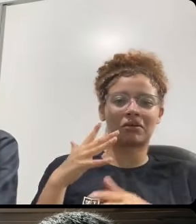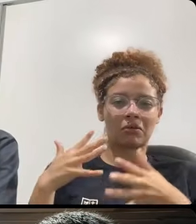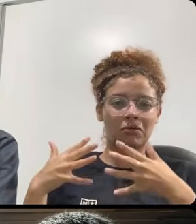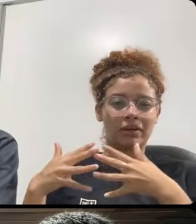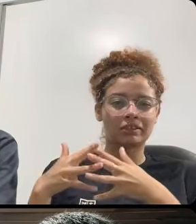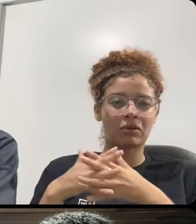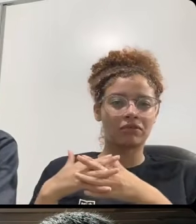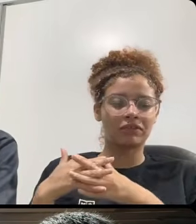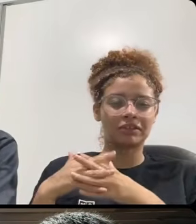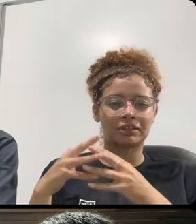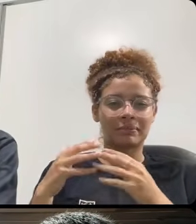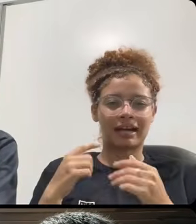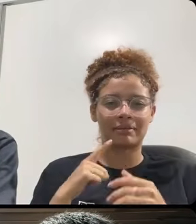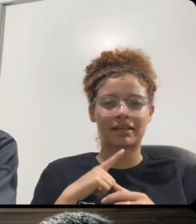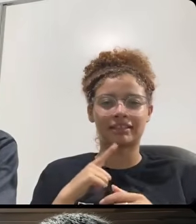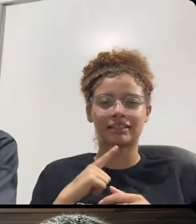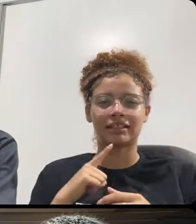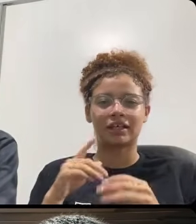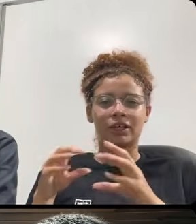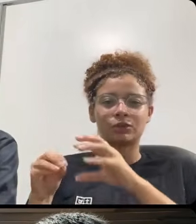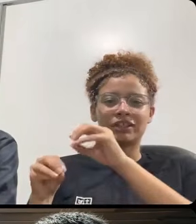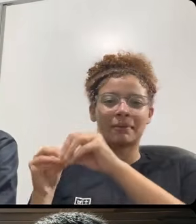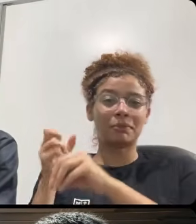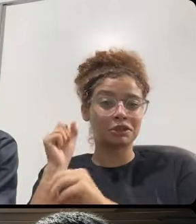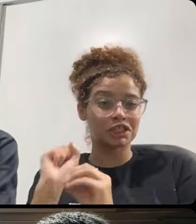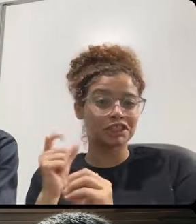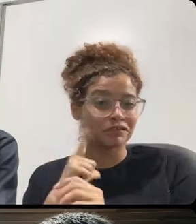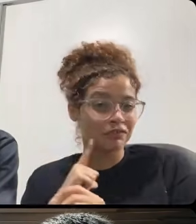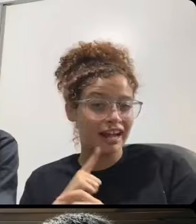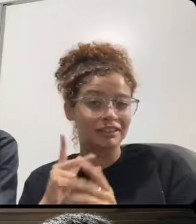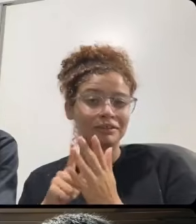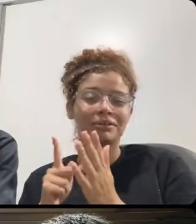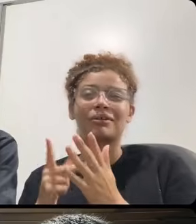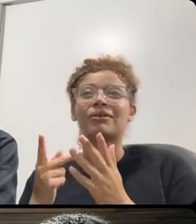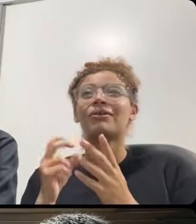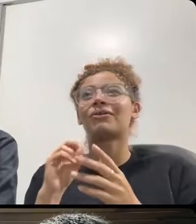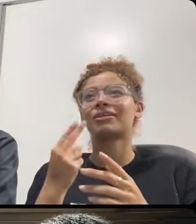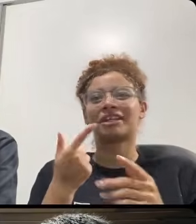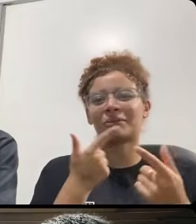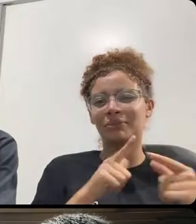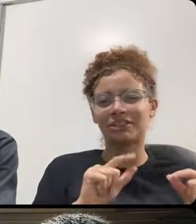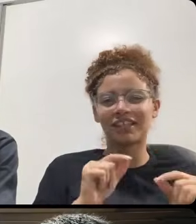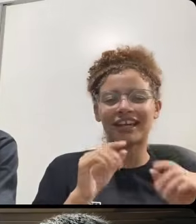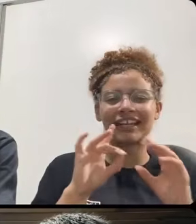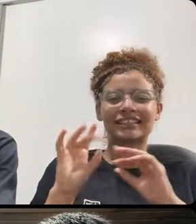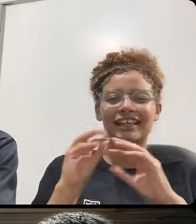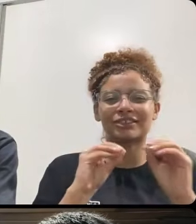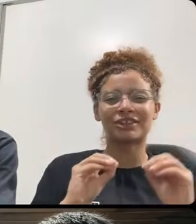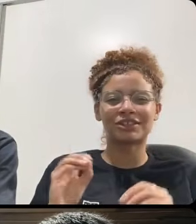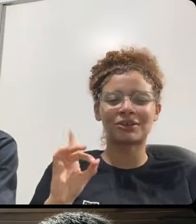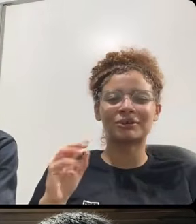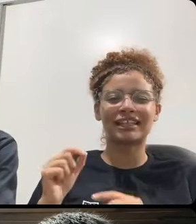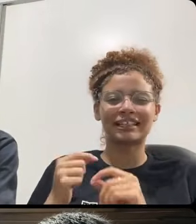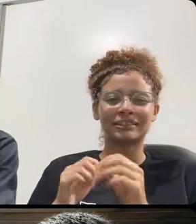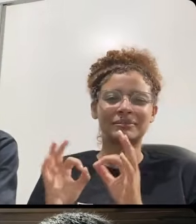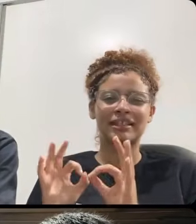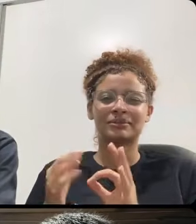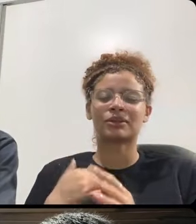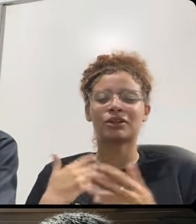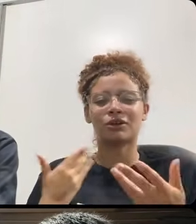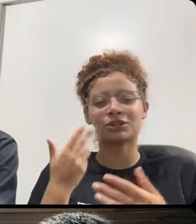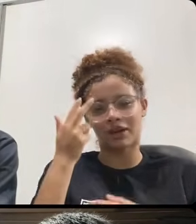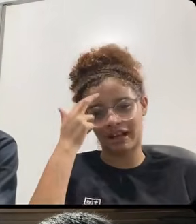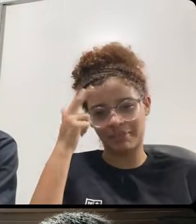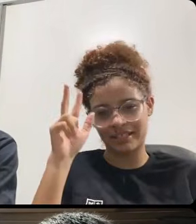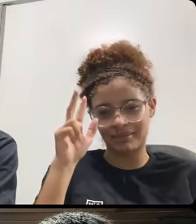tive esse conflito na minha cabeça do que podia de fato ou o que não podia, que eram essas questões de doutrinas